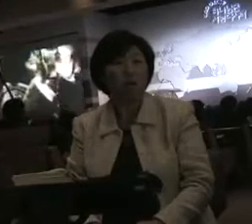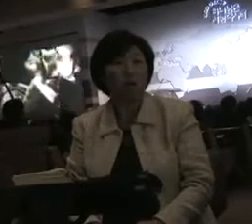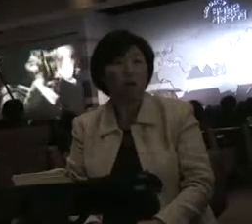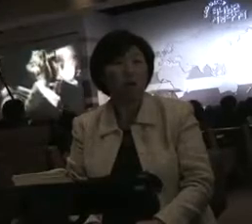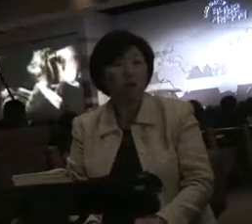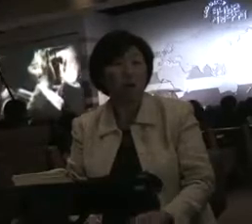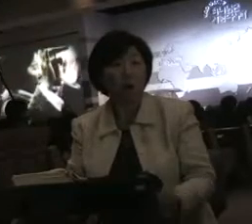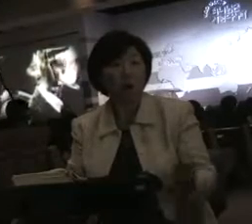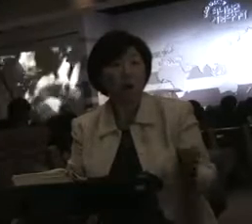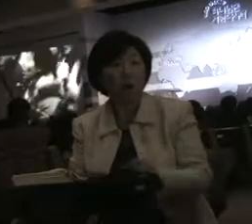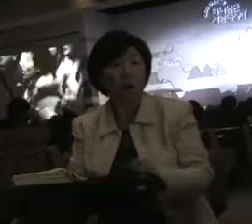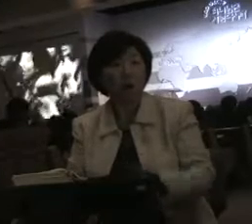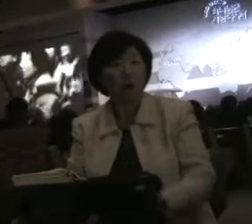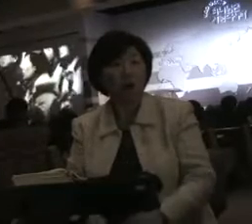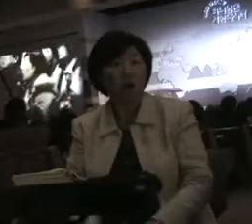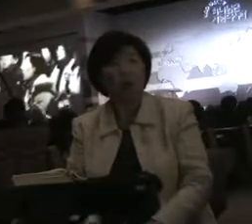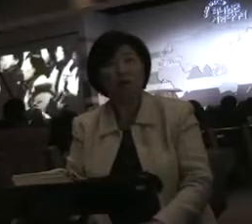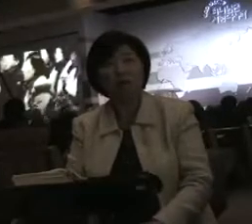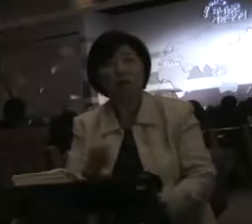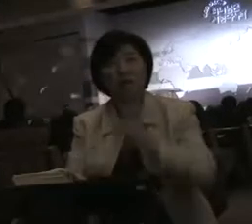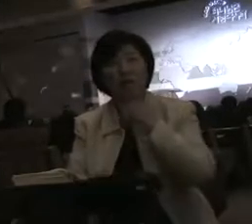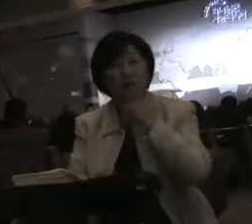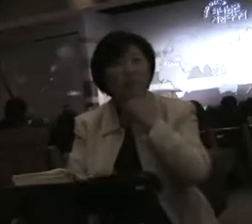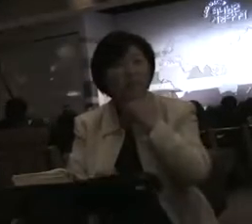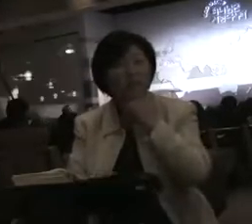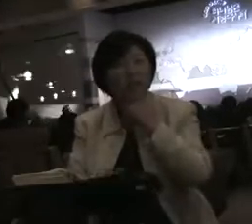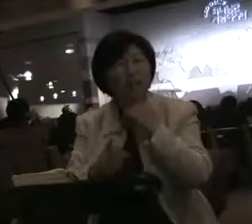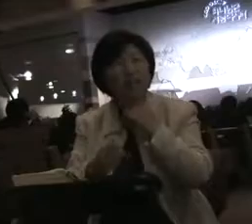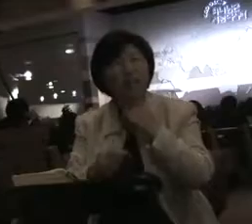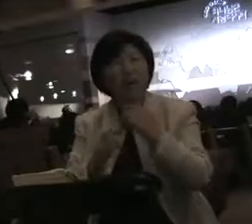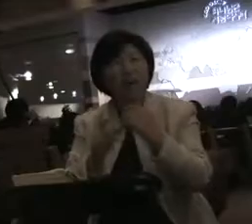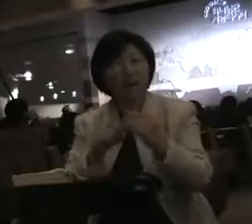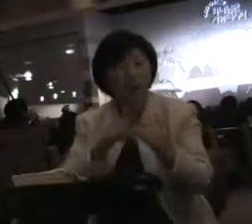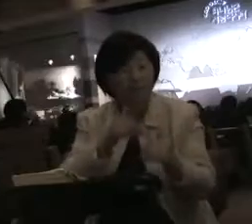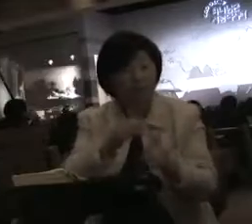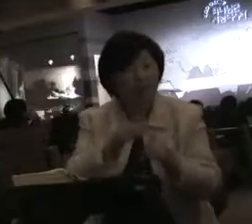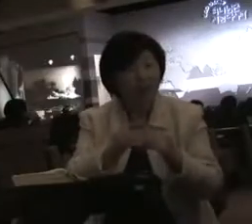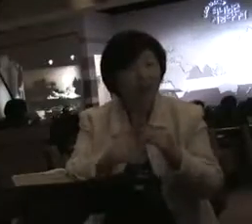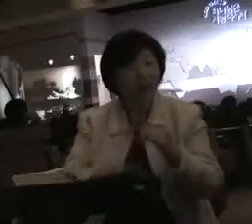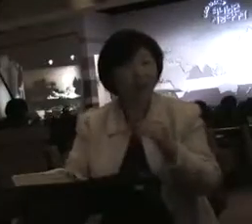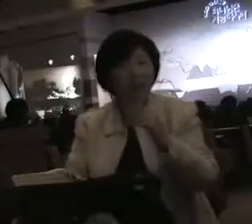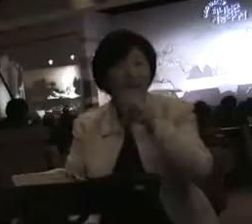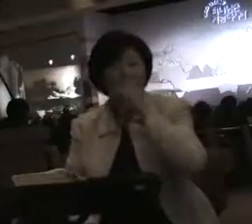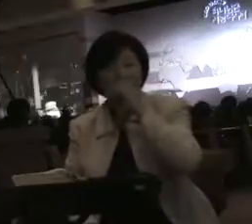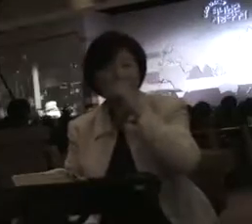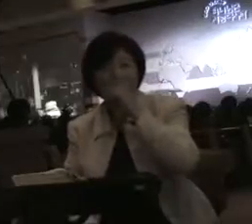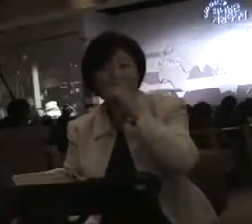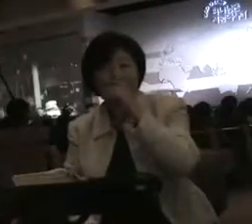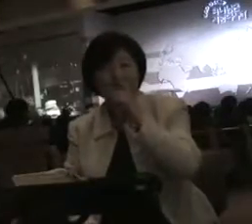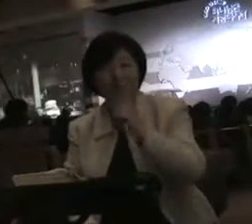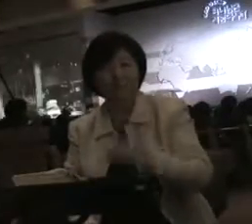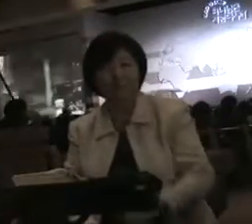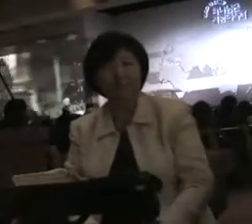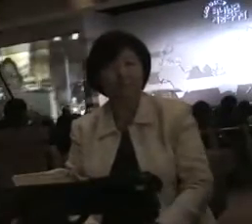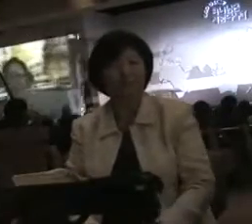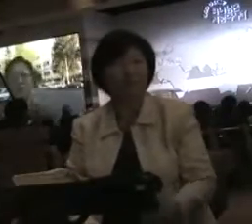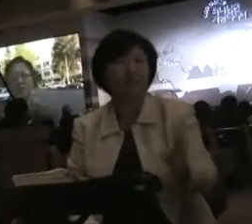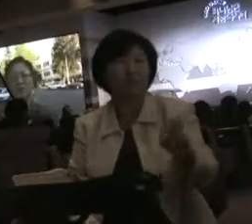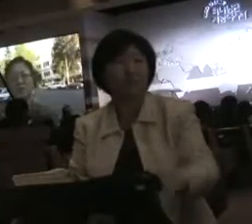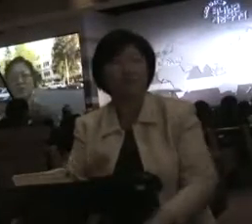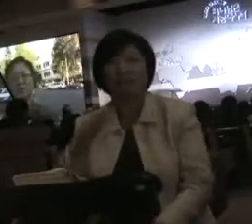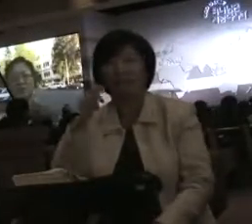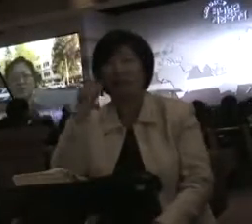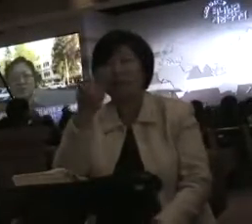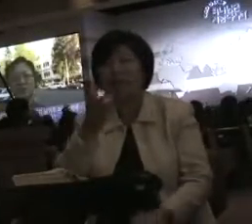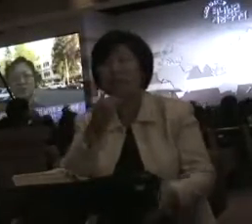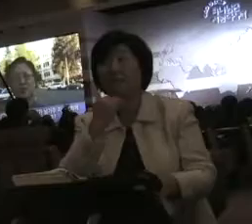선교사의 시대적 사명에 따라 흐르는 교회로서 LA 사랑의 교회를 개척하게 됐습니다. 남가주